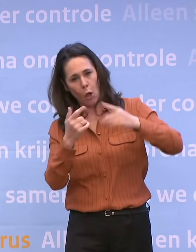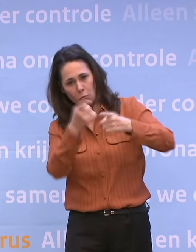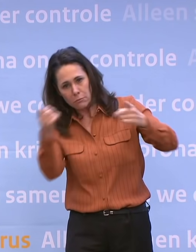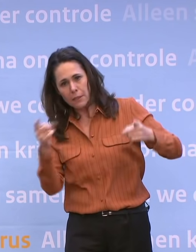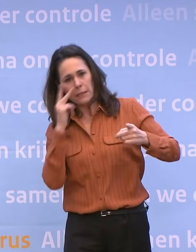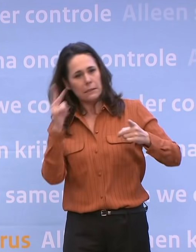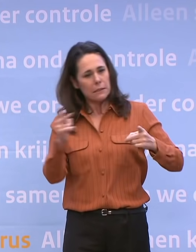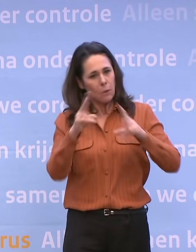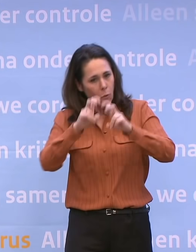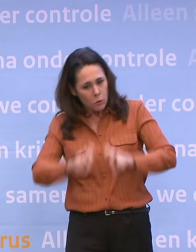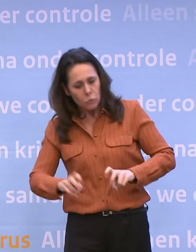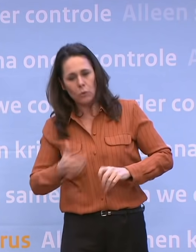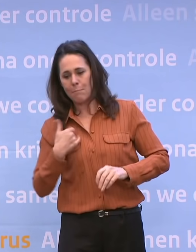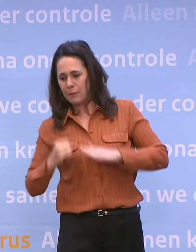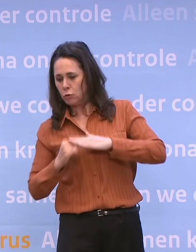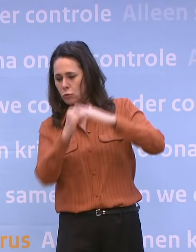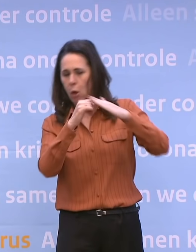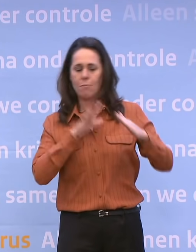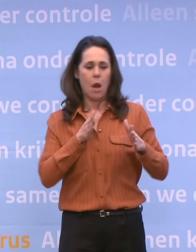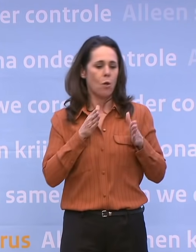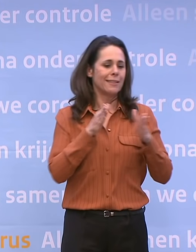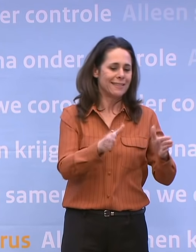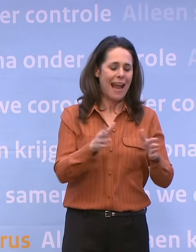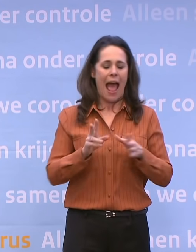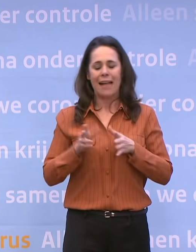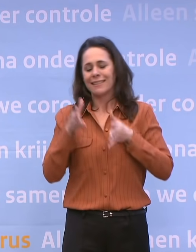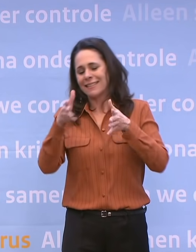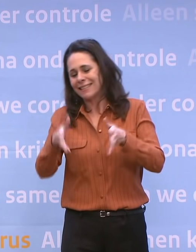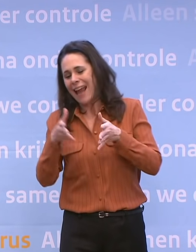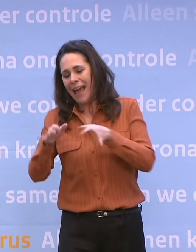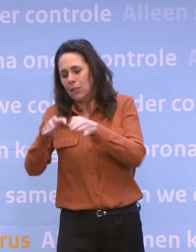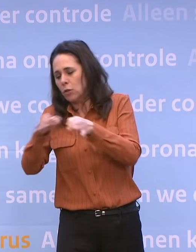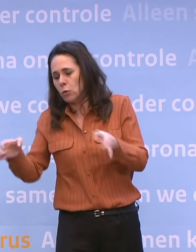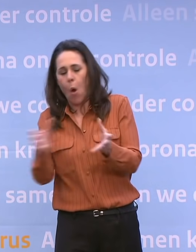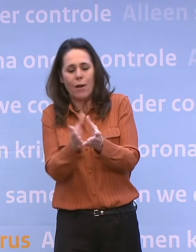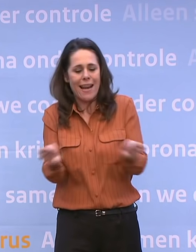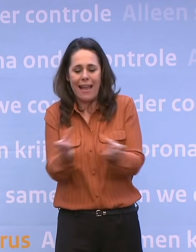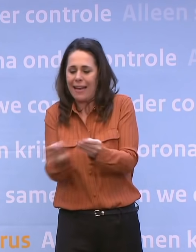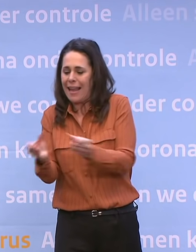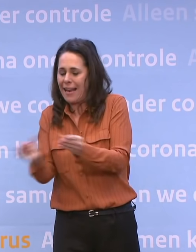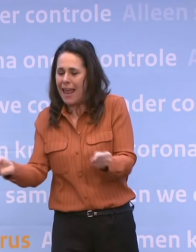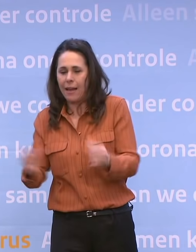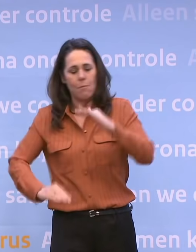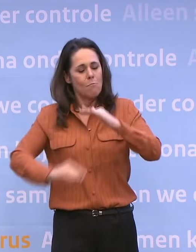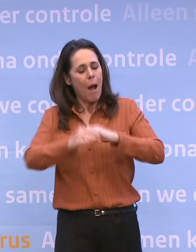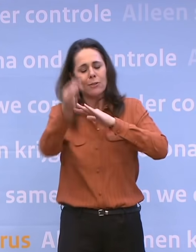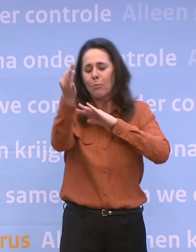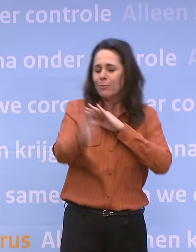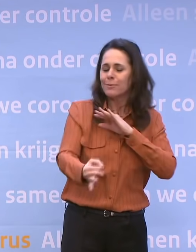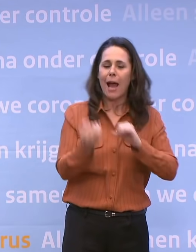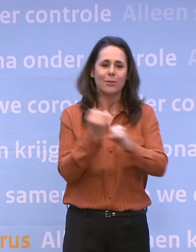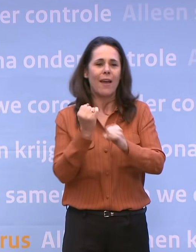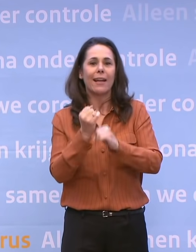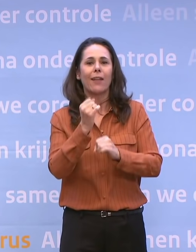de lege trams, de lege treinen, de lege kantoren. Het maximaal thuiswerken, het zoomen, het conference callen, hoe we het ook allemaal